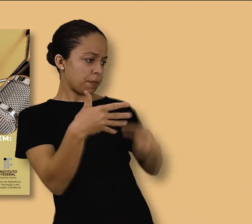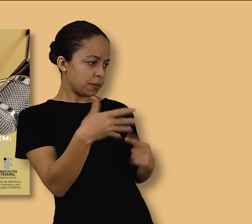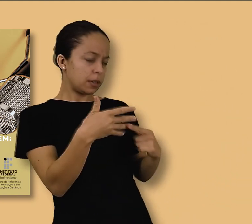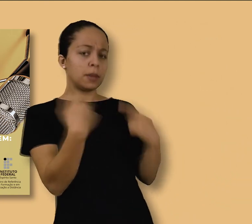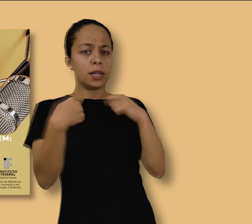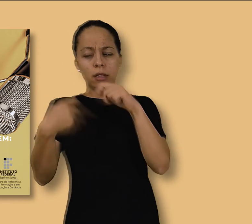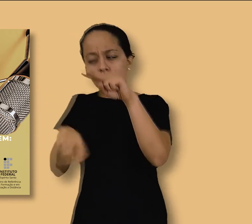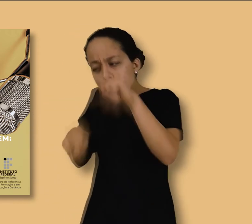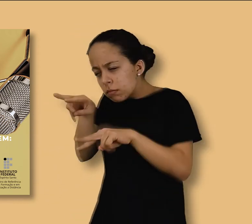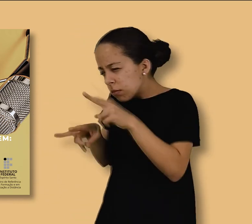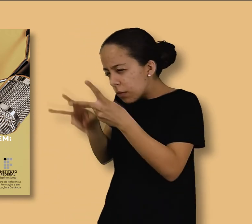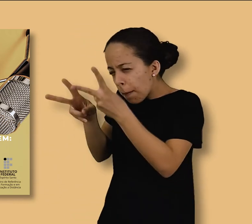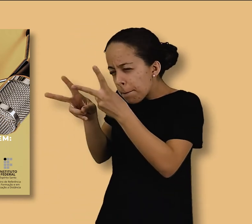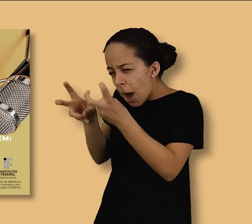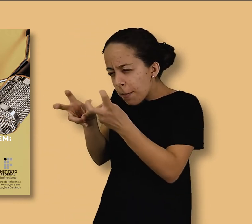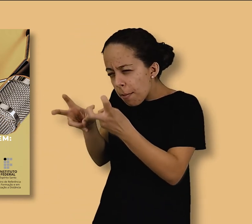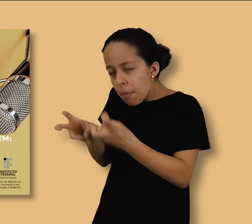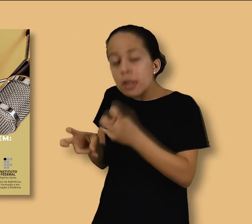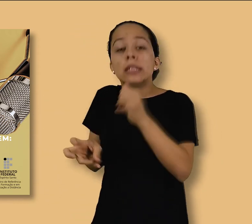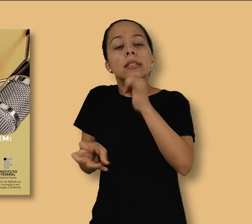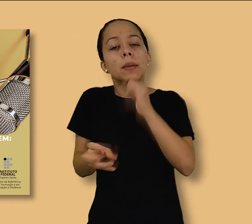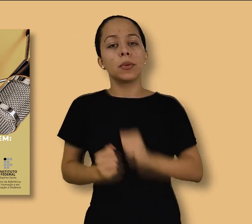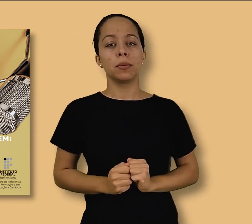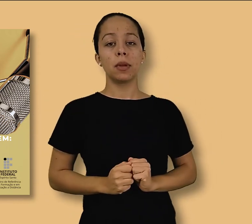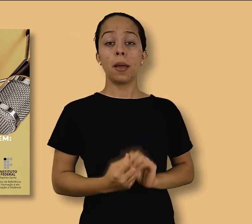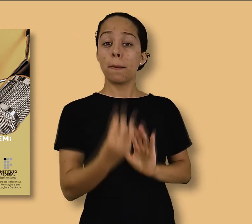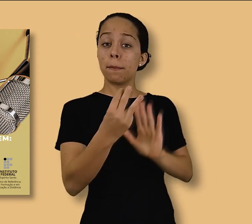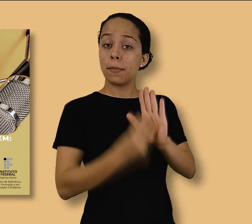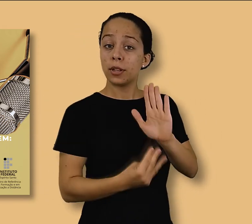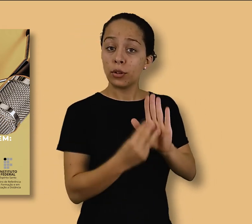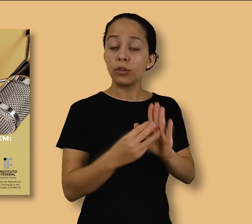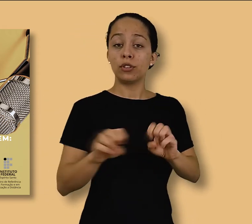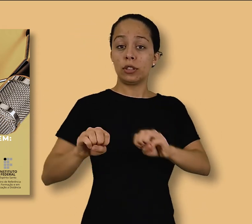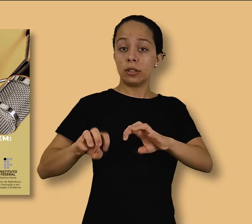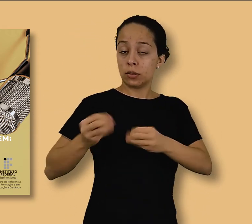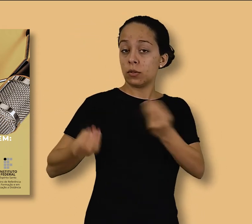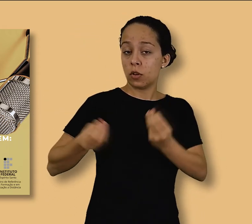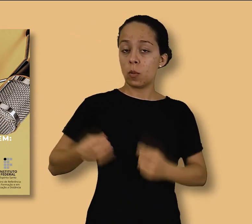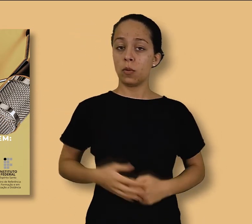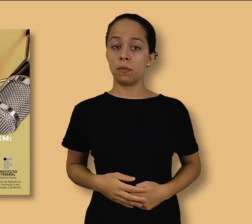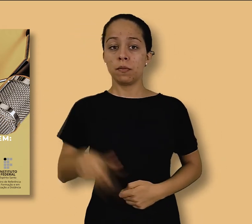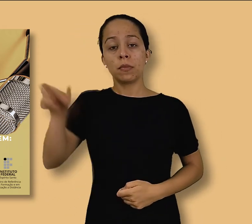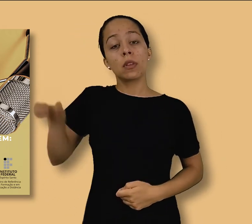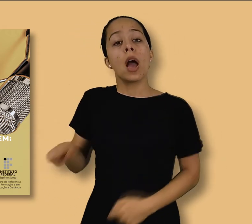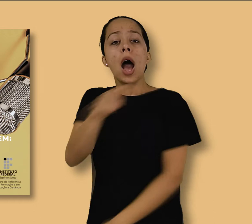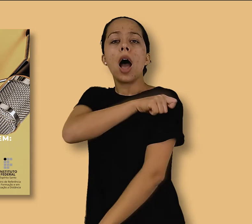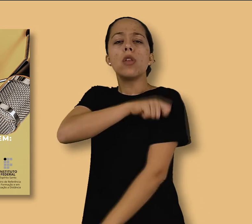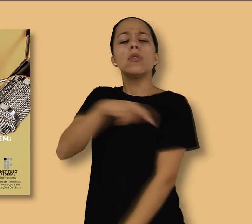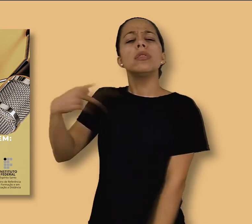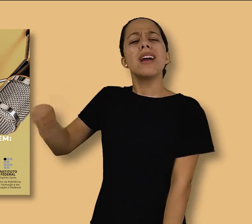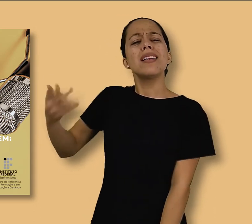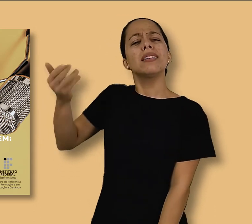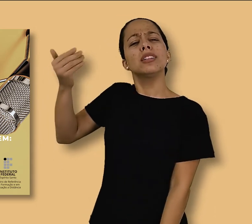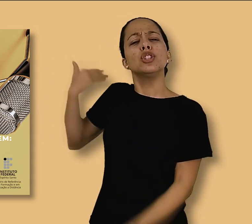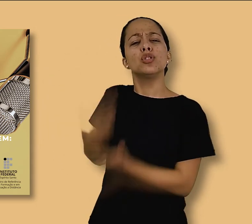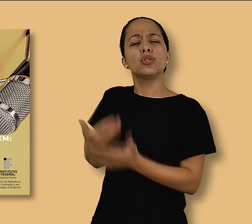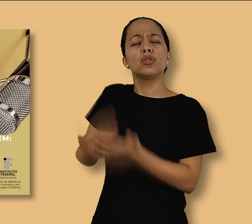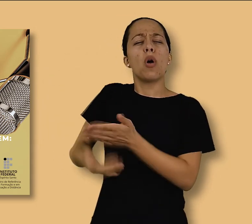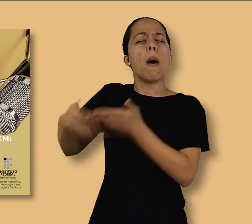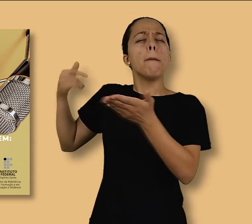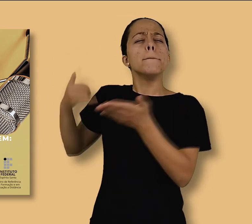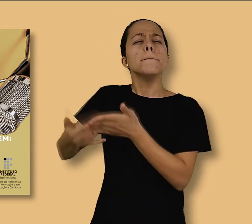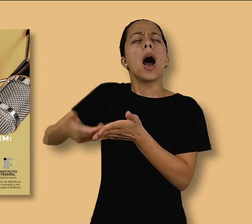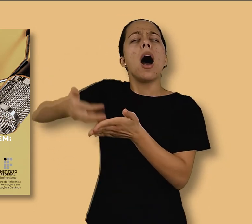analisadas como adequação do método de ensino a história de escolarização do Estudante as condições de